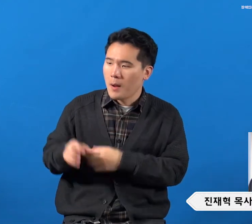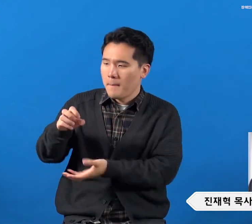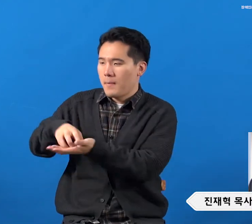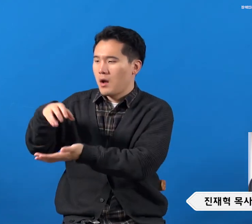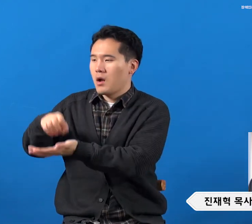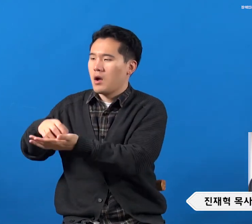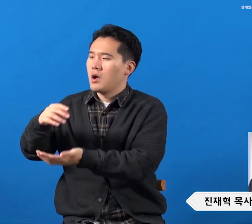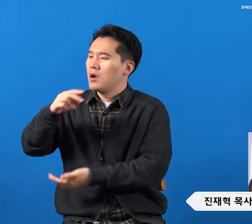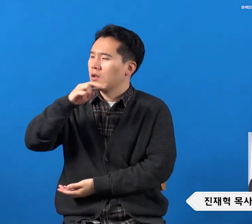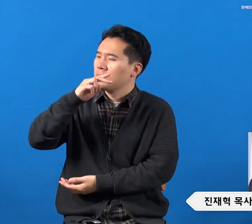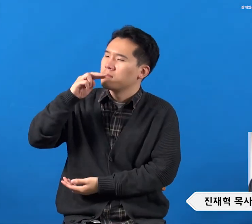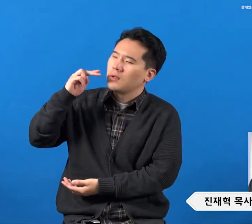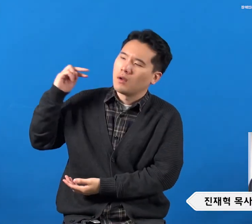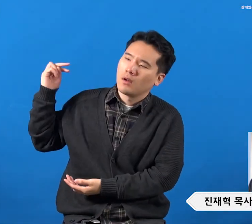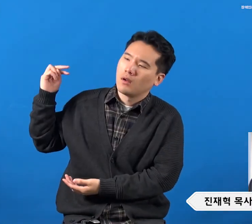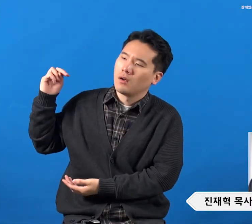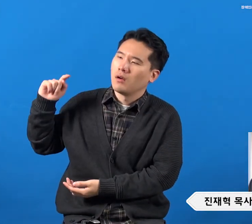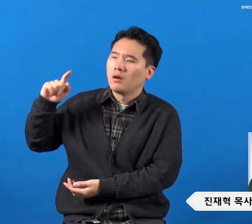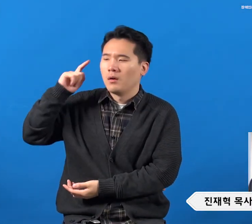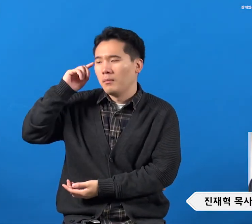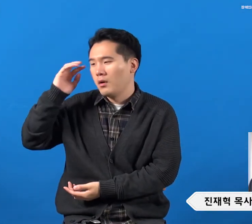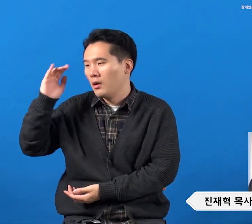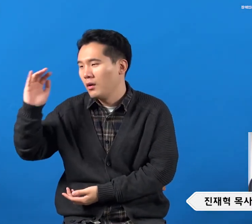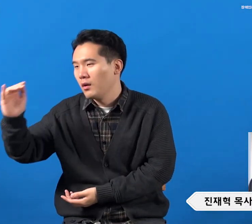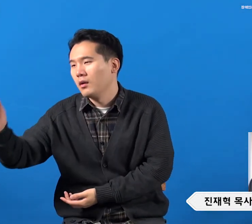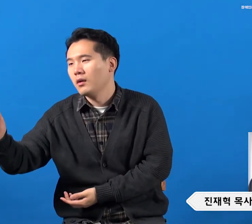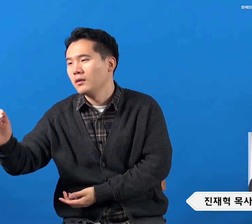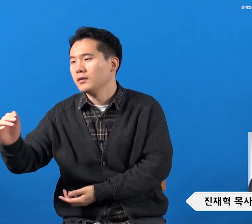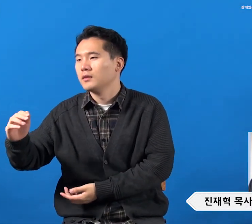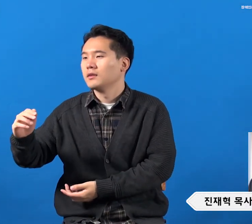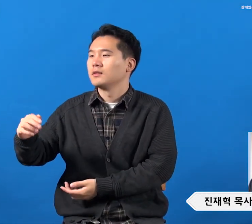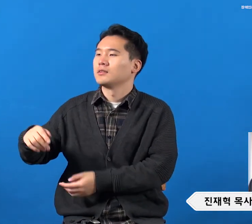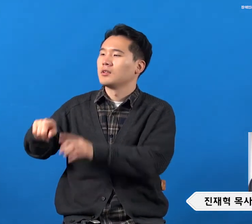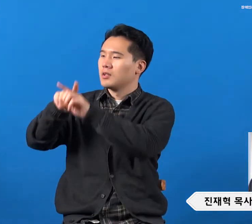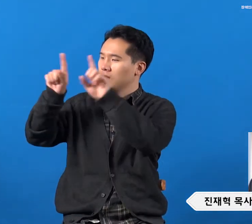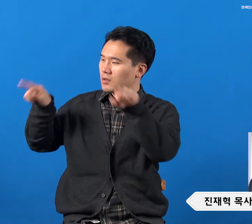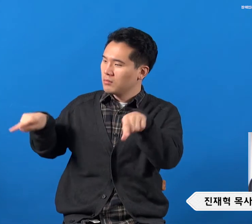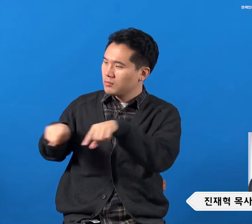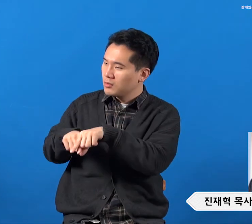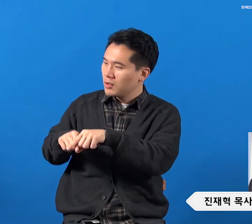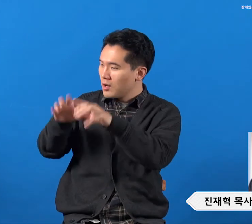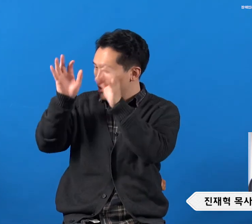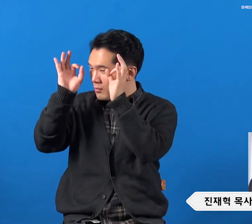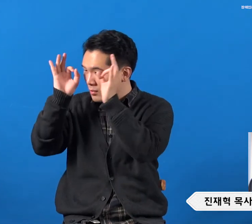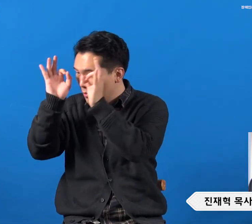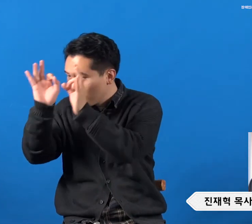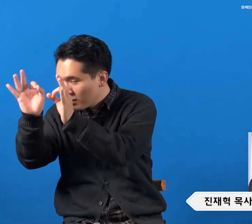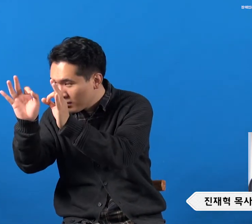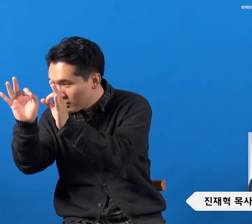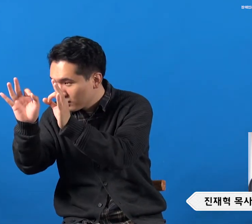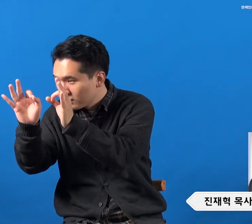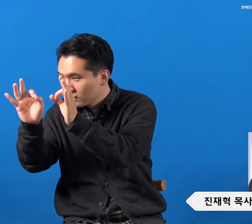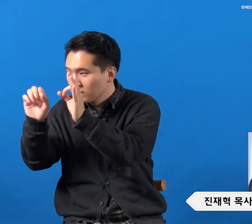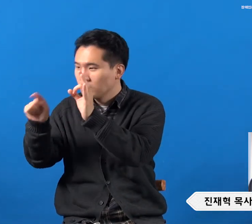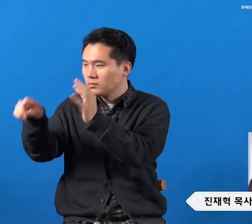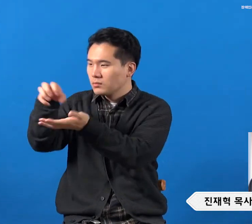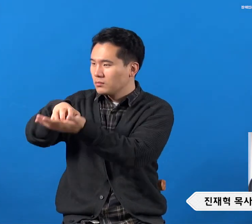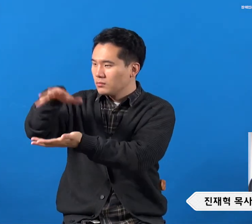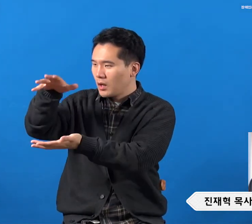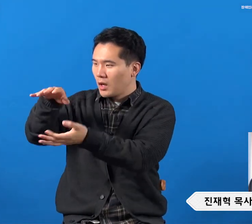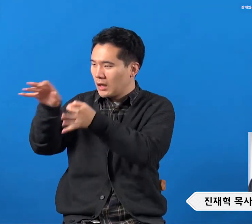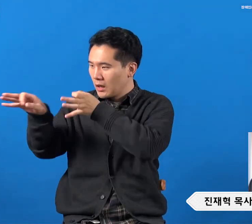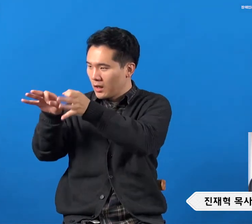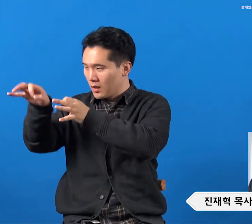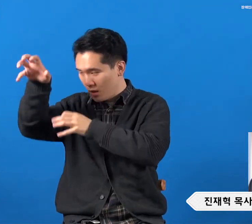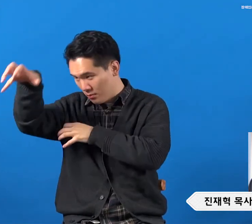냄새 그 모습만이라도 너무 그리워서 창문에 눈을 그냥 붙여대고 그 빵 굽는 가게